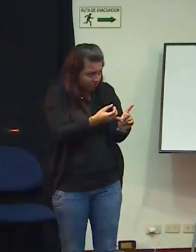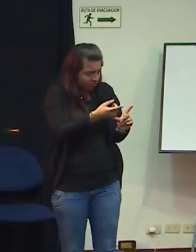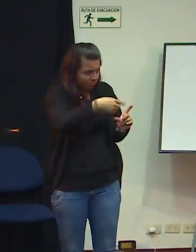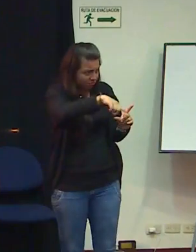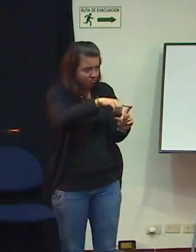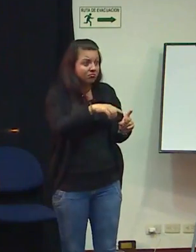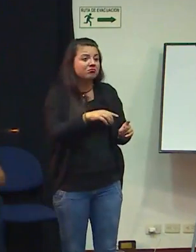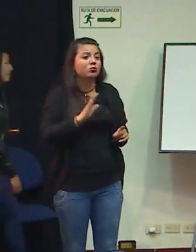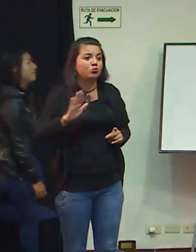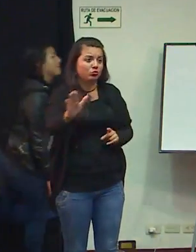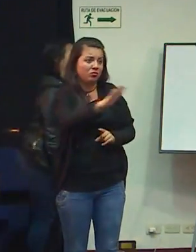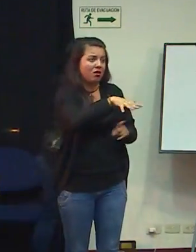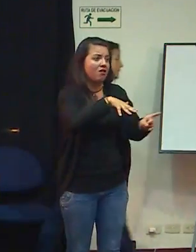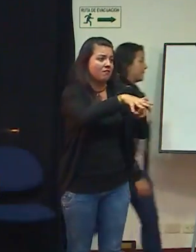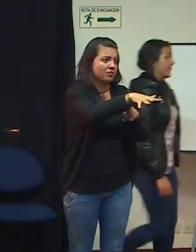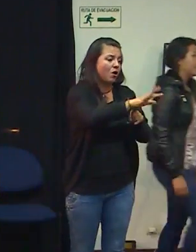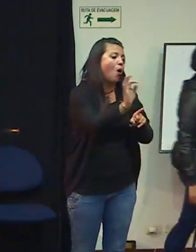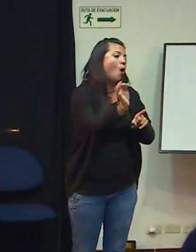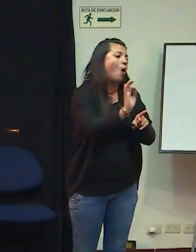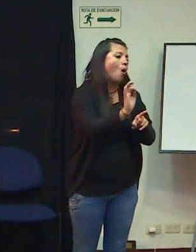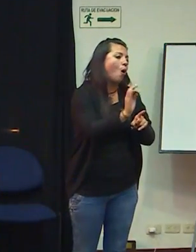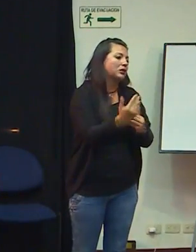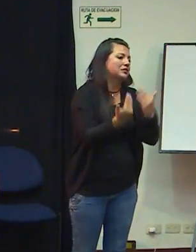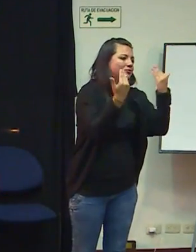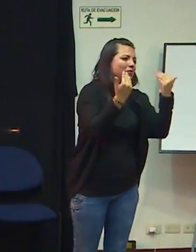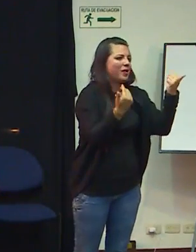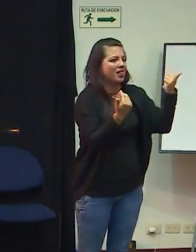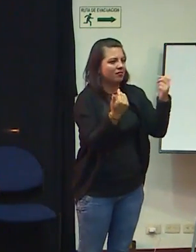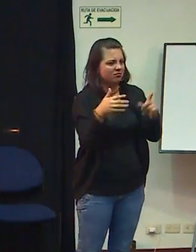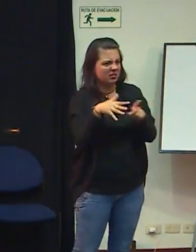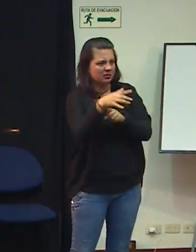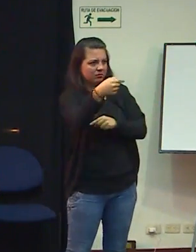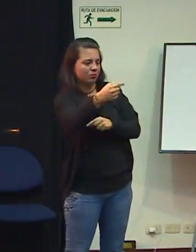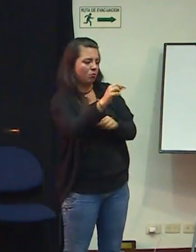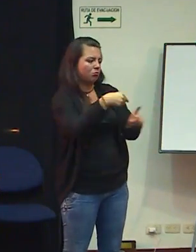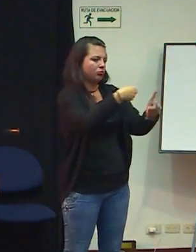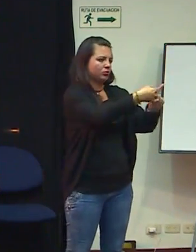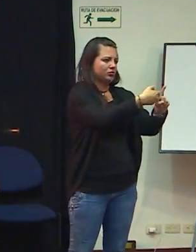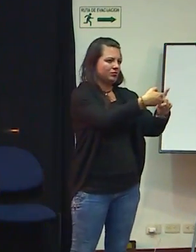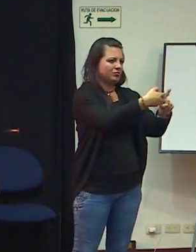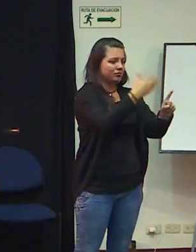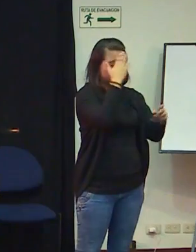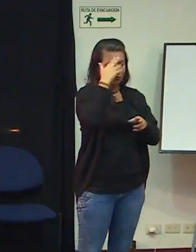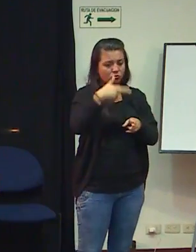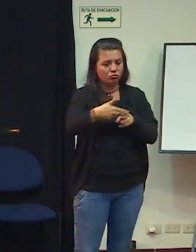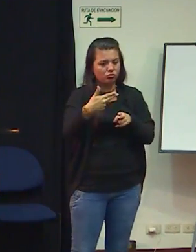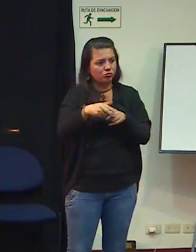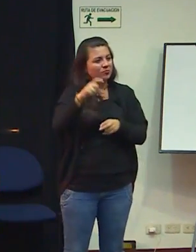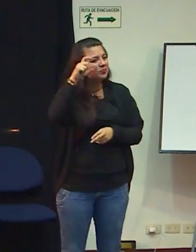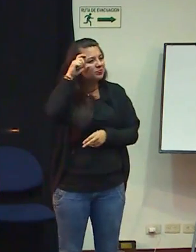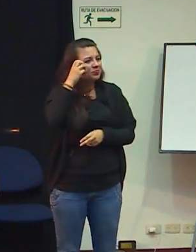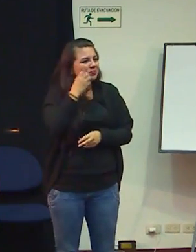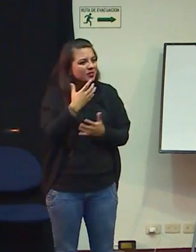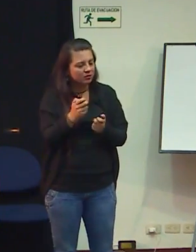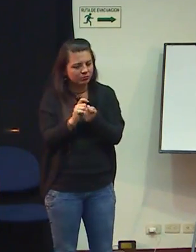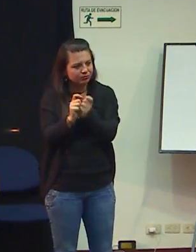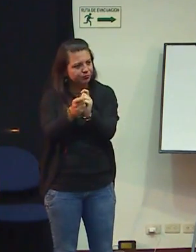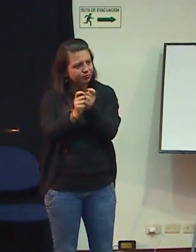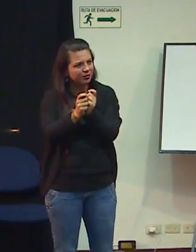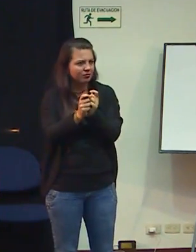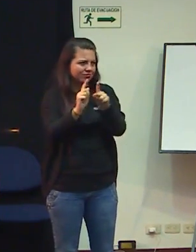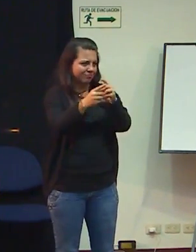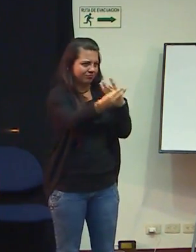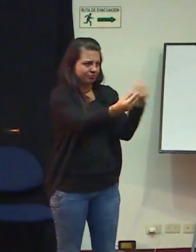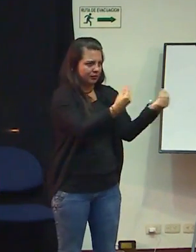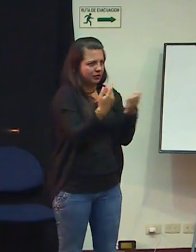ser afectados o beneficiados en esa reforma que el profesor Adolfo y diferentes estamentos de la